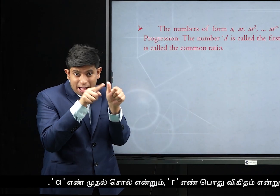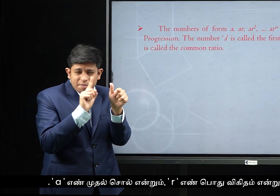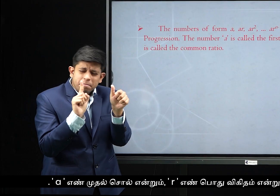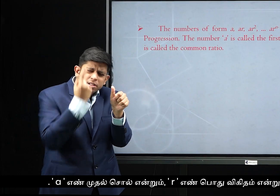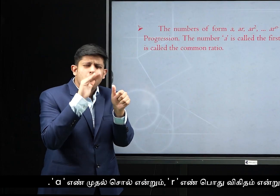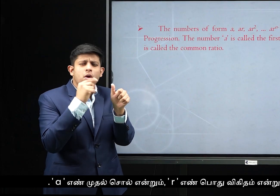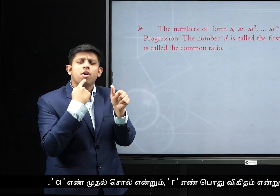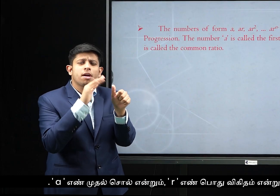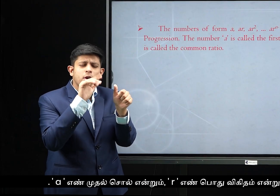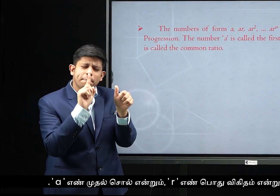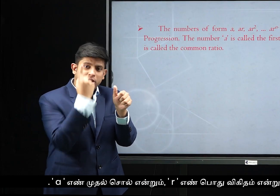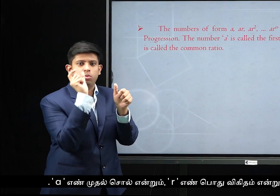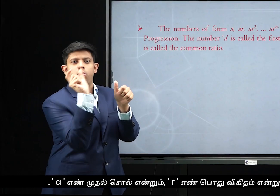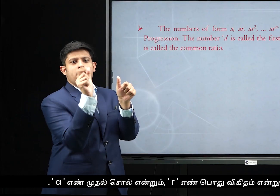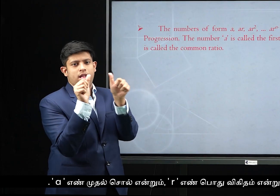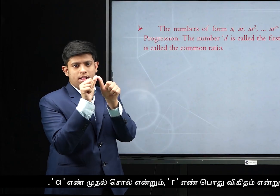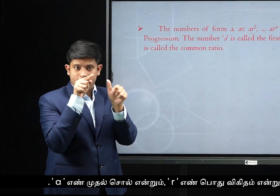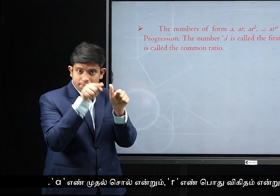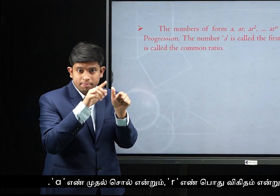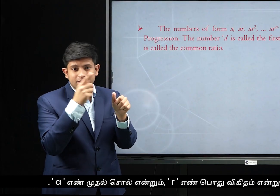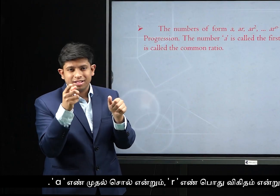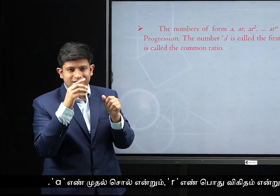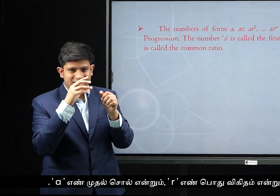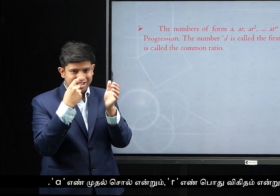ஆர் எண் பொது விகிதம் என்றும் அழைக்கப்படுகிறது.